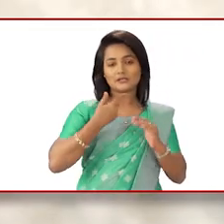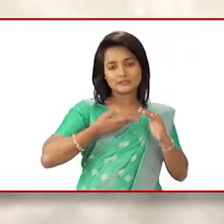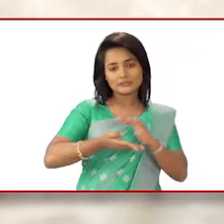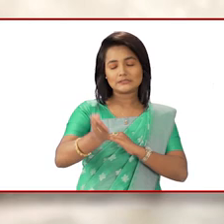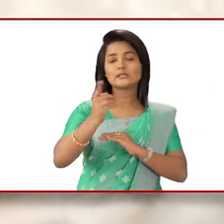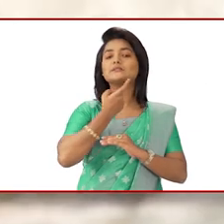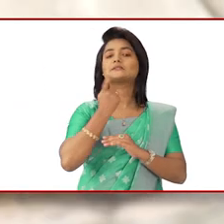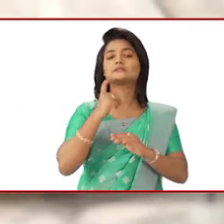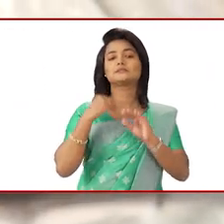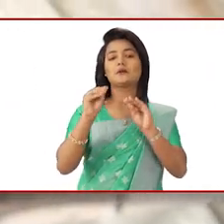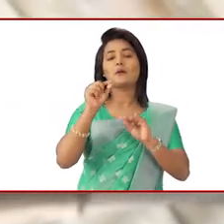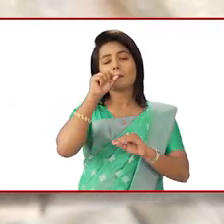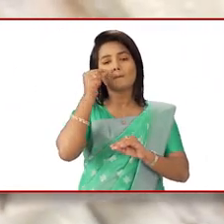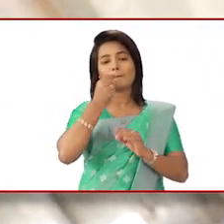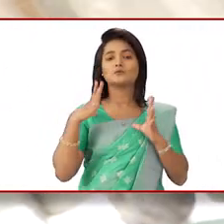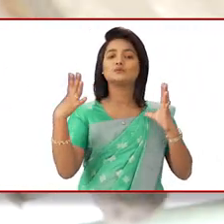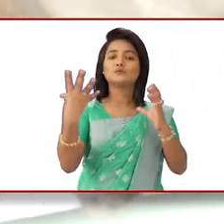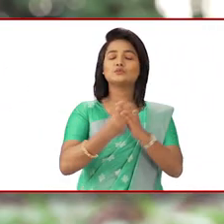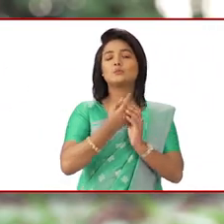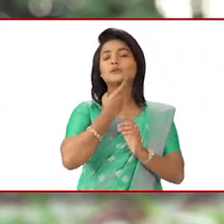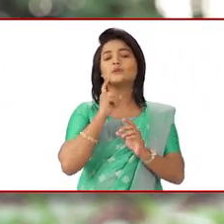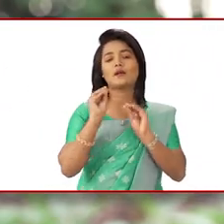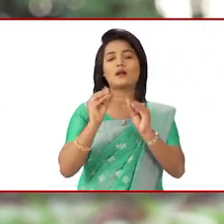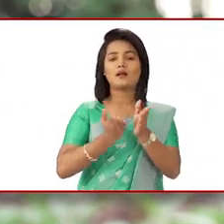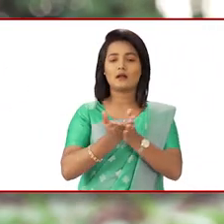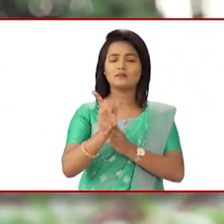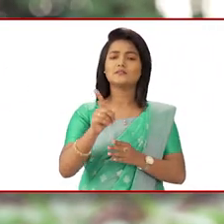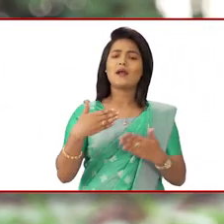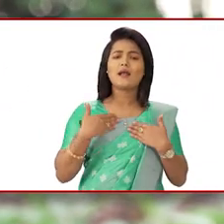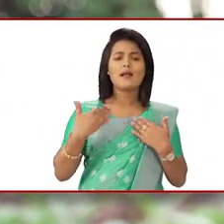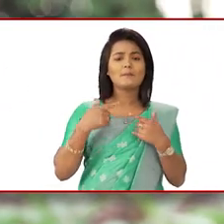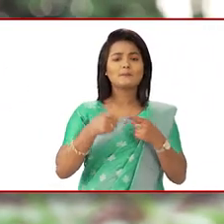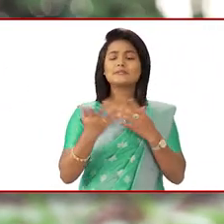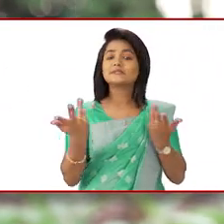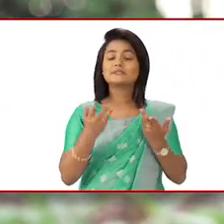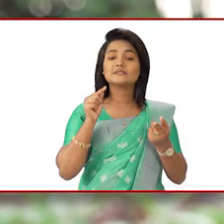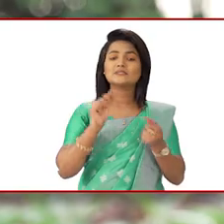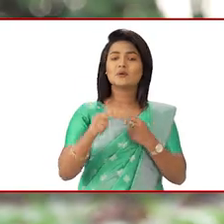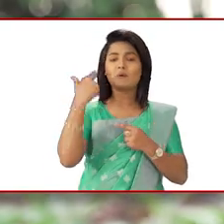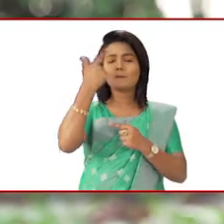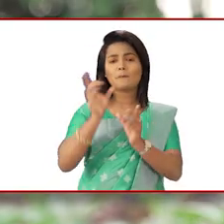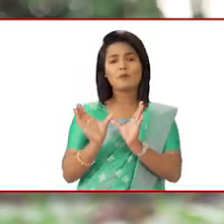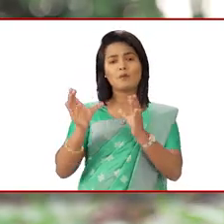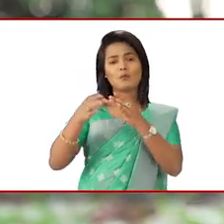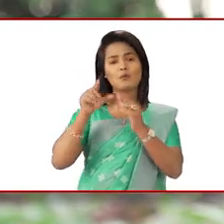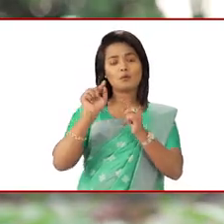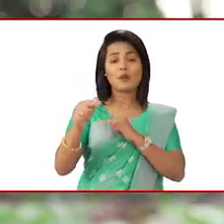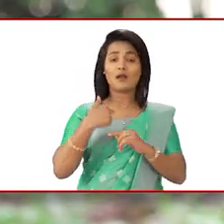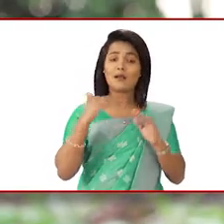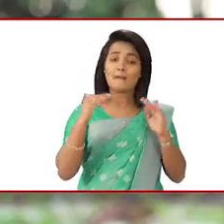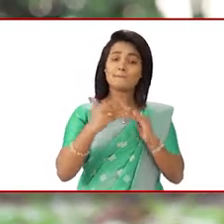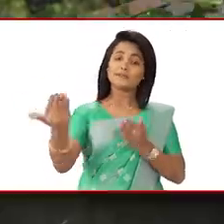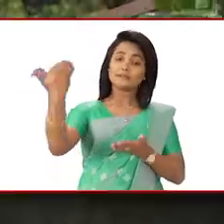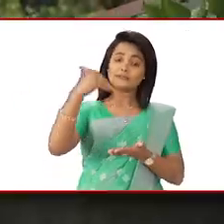যায়, যাইয়ে নারী পুরুষ সবাই মিলে ওখানে ট্রেনিং হয়। হ্যাঁ, মজার কিছু আছে যে আমরা এক্ষুনি আজকে সাথে দিদির বাড়ি দেখতে